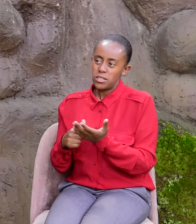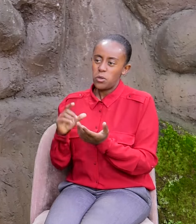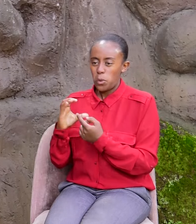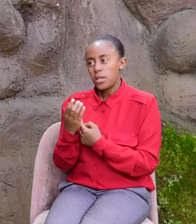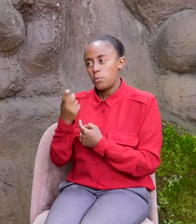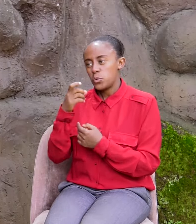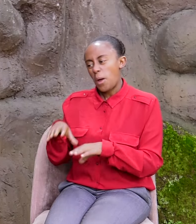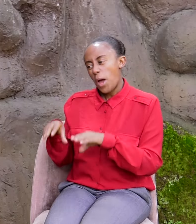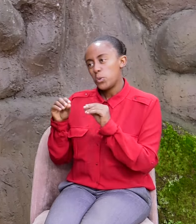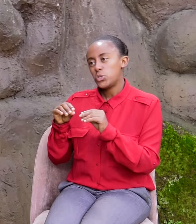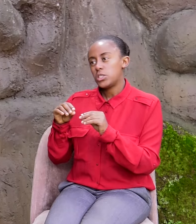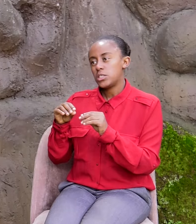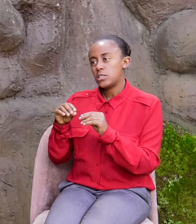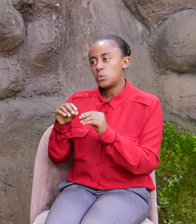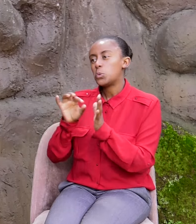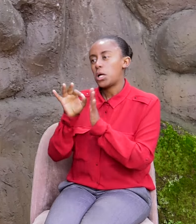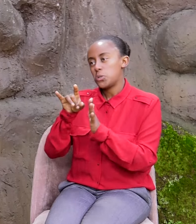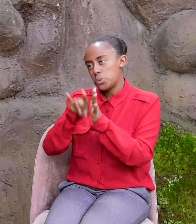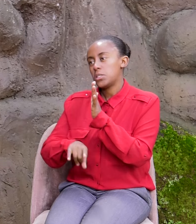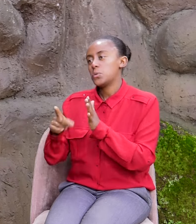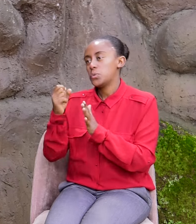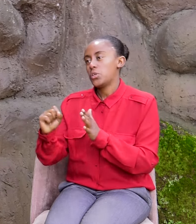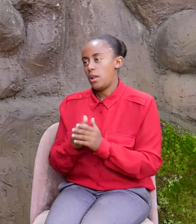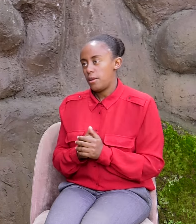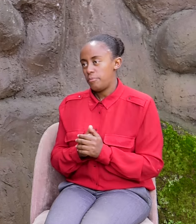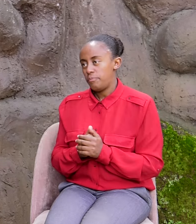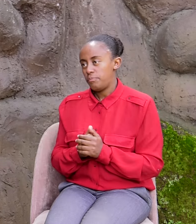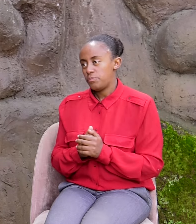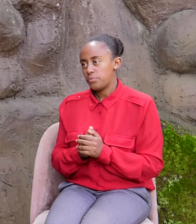ሊሆን ይችላል ተማሪዎች የቀነሱት። በእኛ ዲፓርትመንት